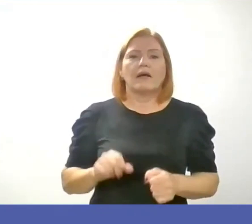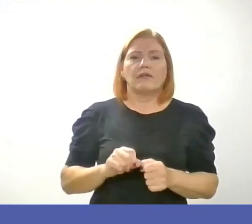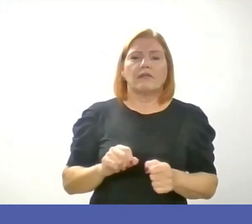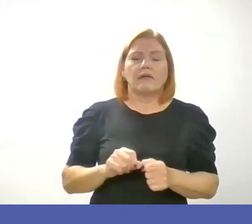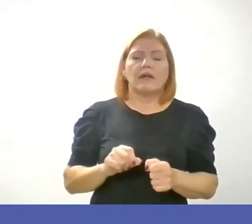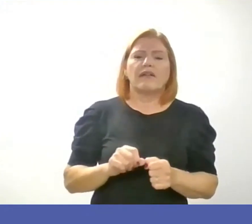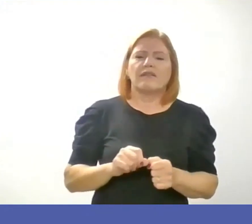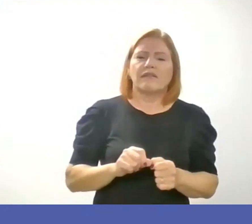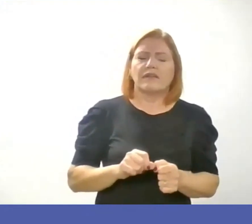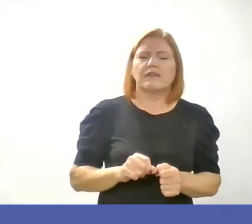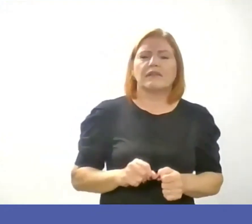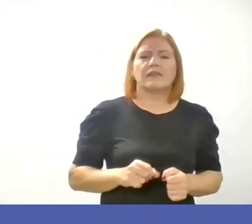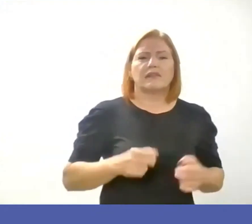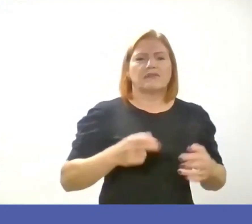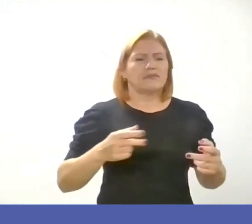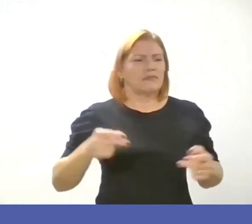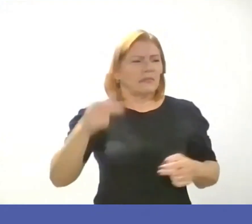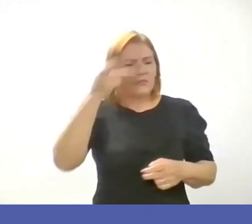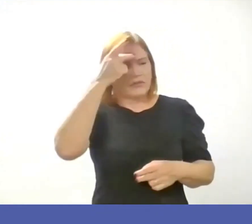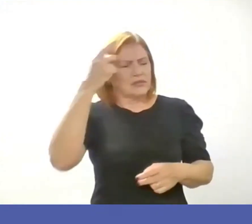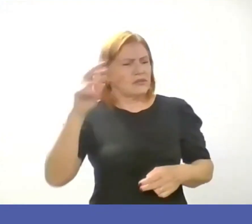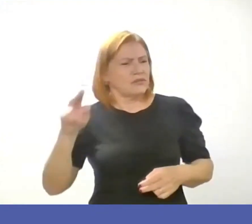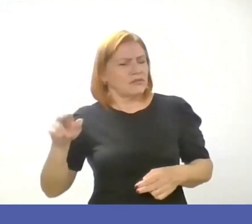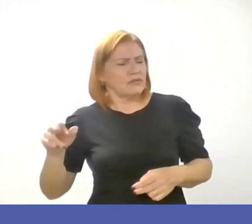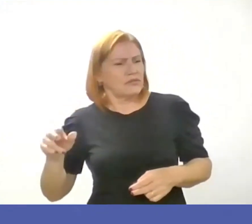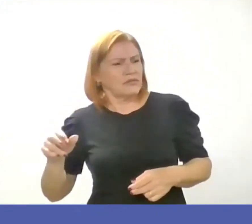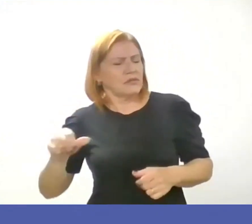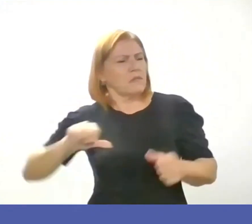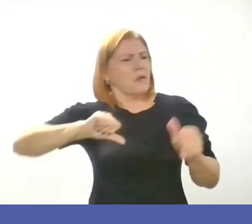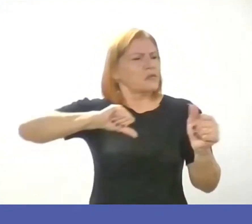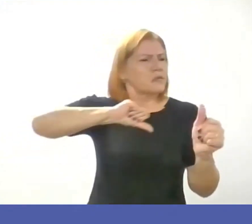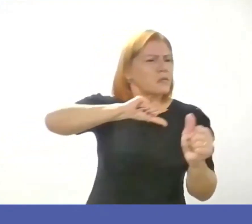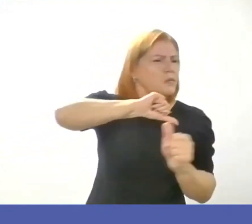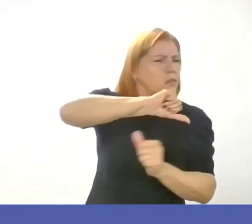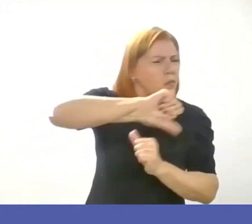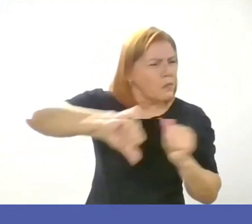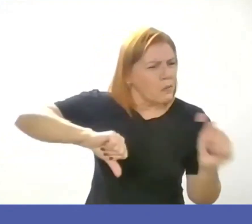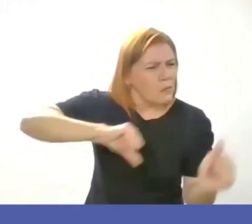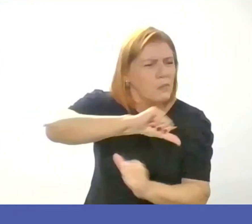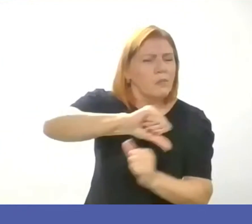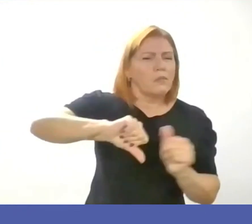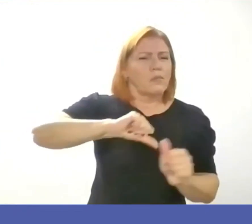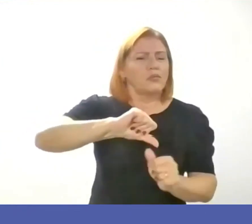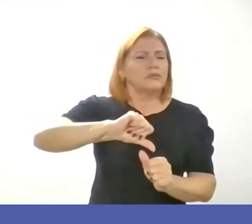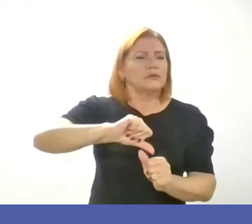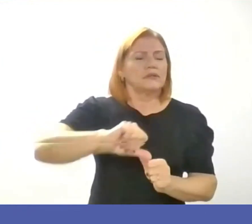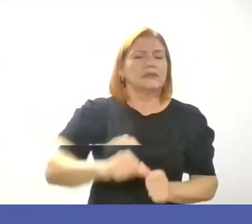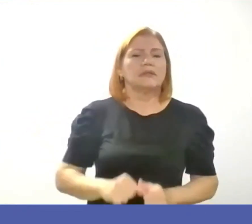3 horas para ser um cooperador da era da última hora.